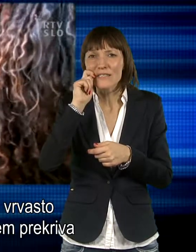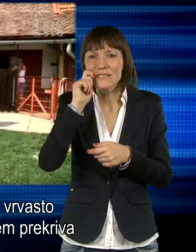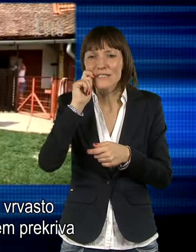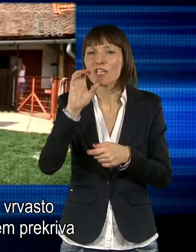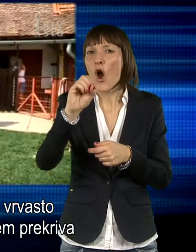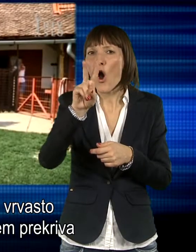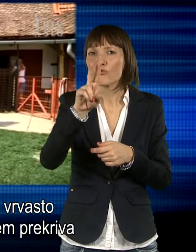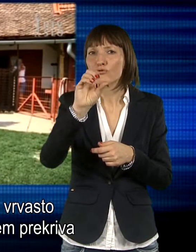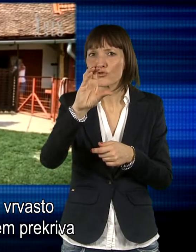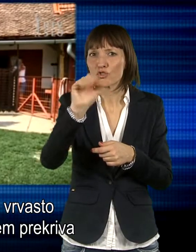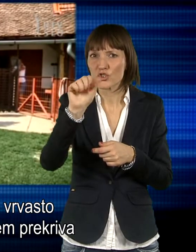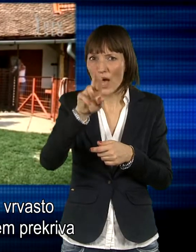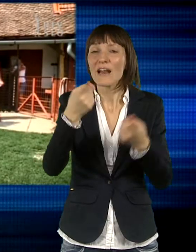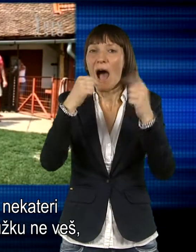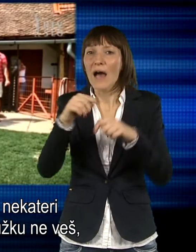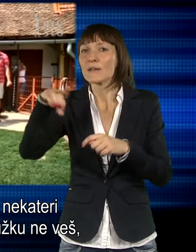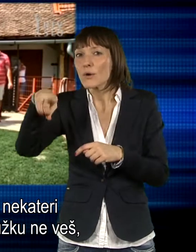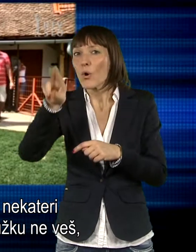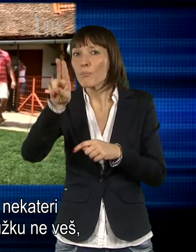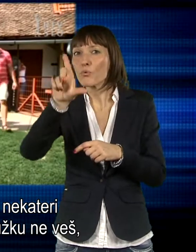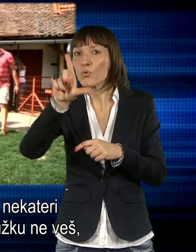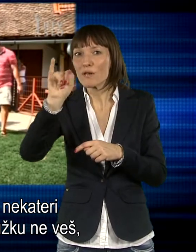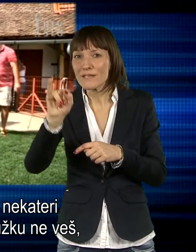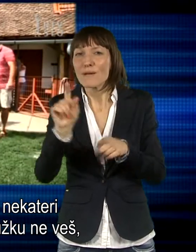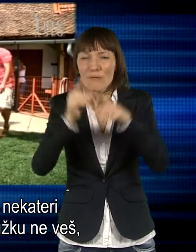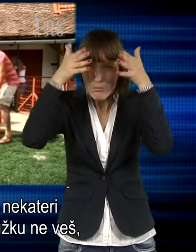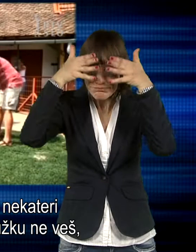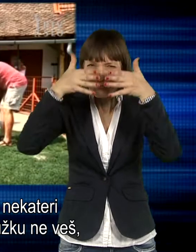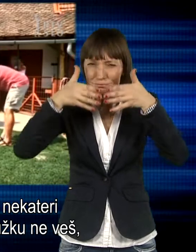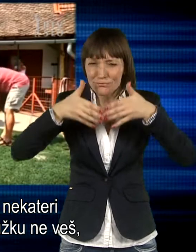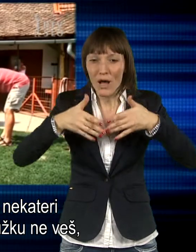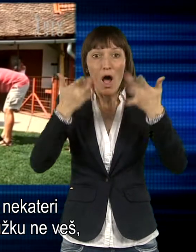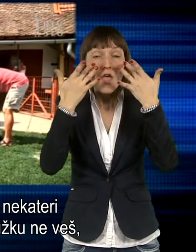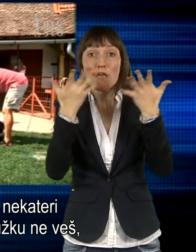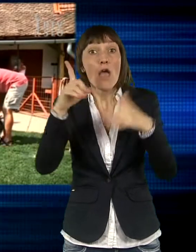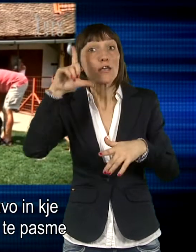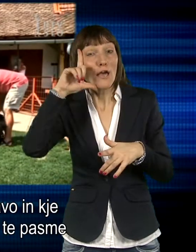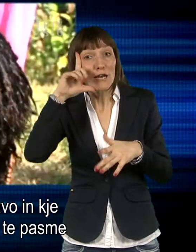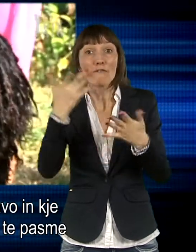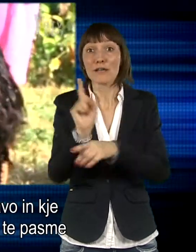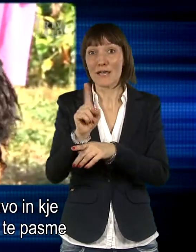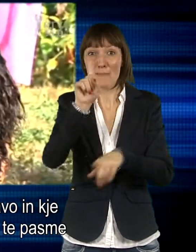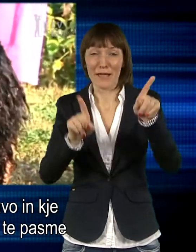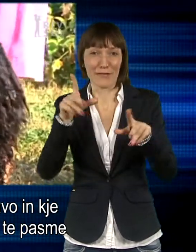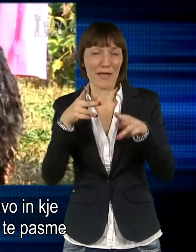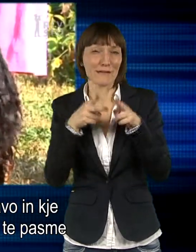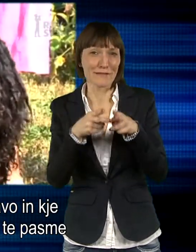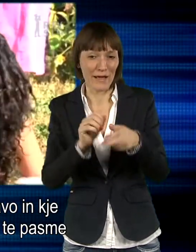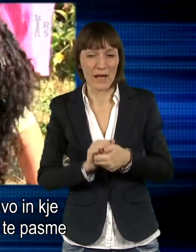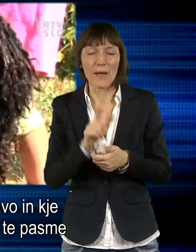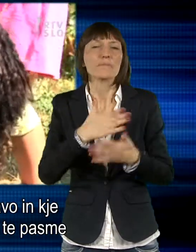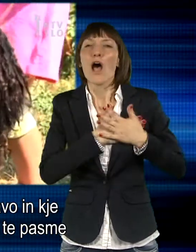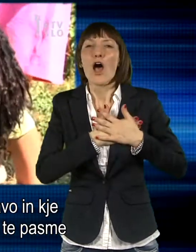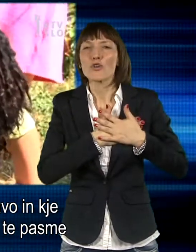zelo dolgo vrvasto dlako, ki mu povsem prekriva tudi oči, zato se nekateri šalijo, da pri tem kužku ne veš, kje ima kuža glavo in kje rep.